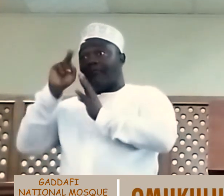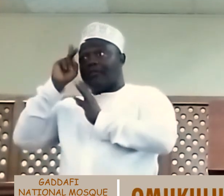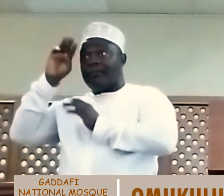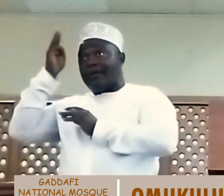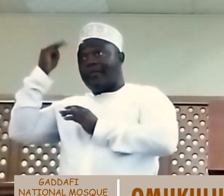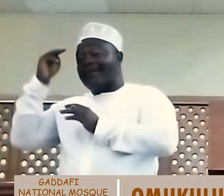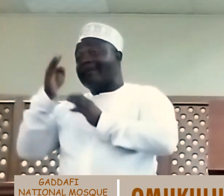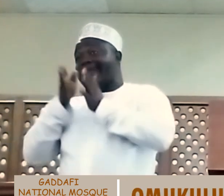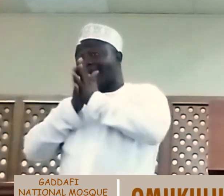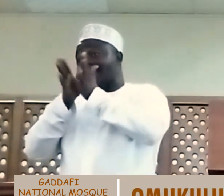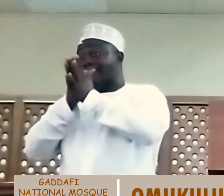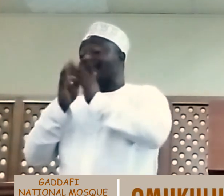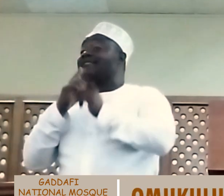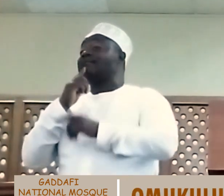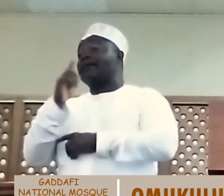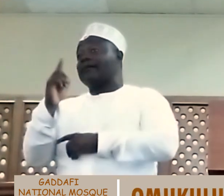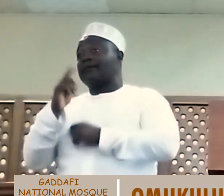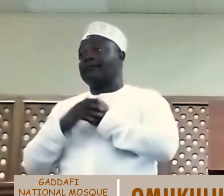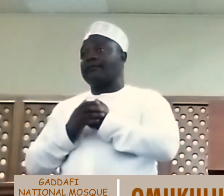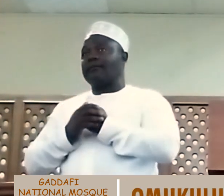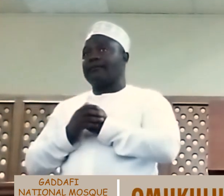الله عليه وسلم قال